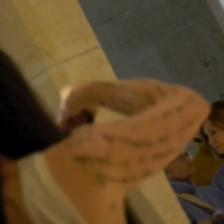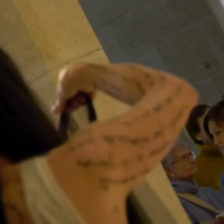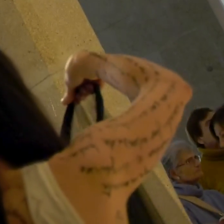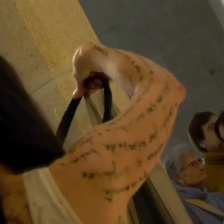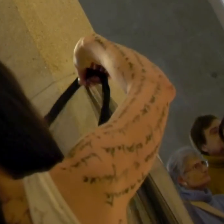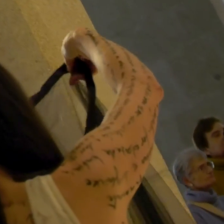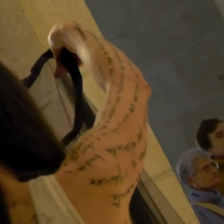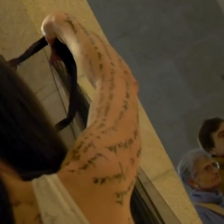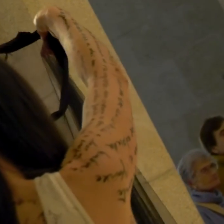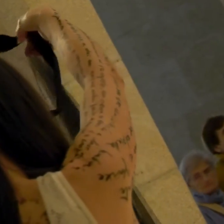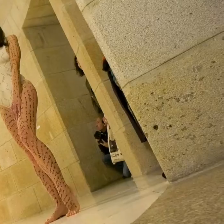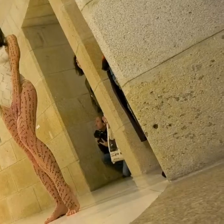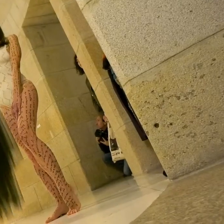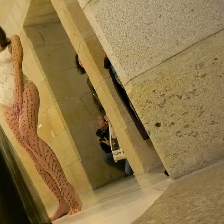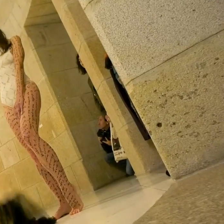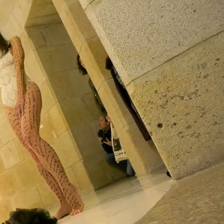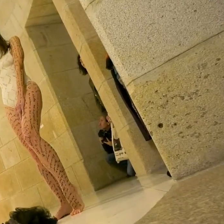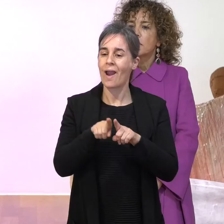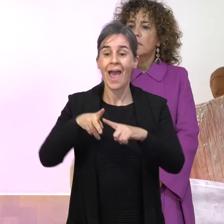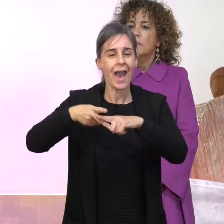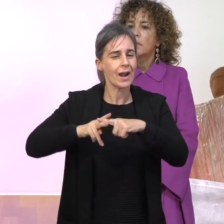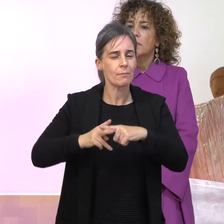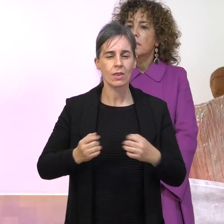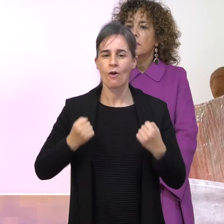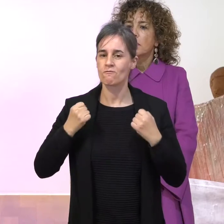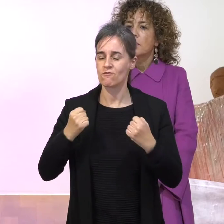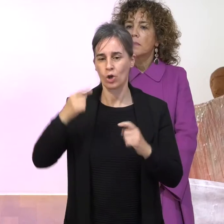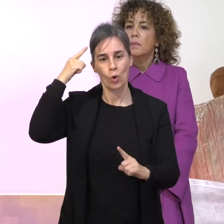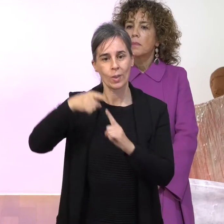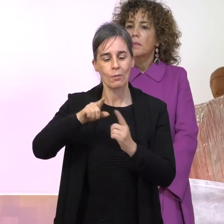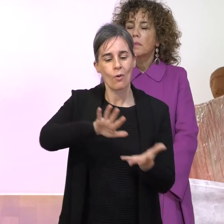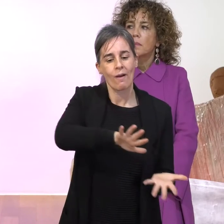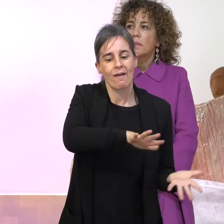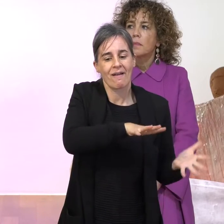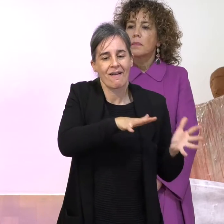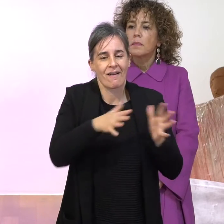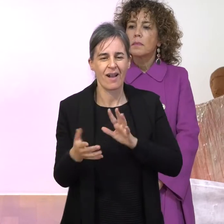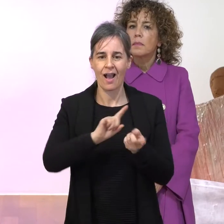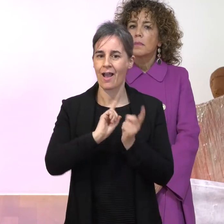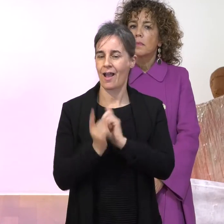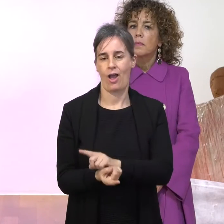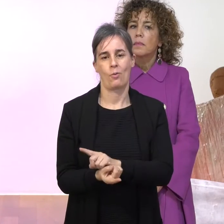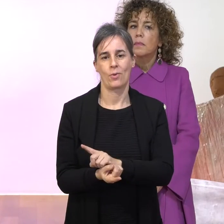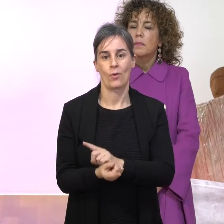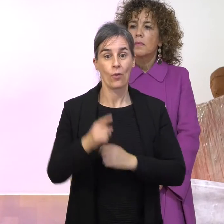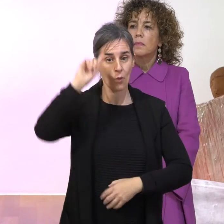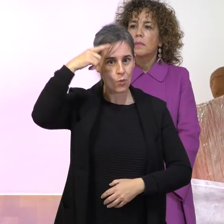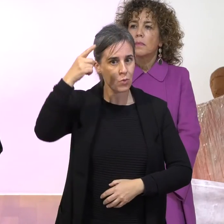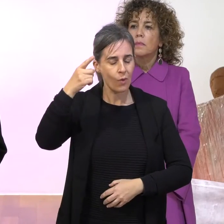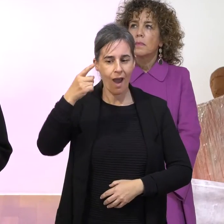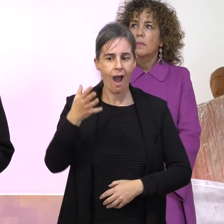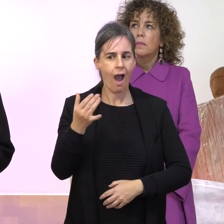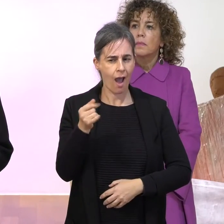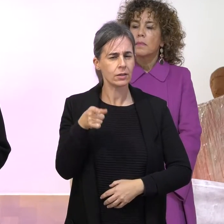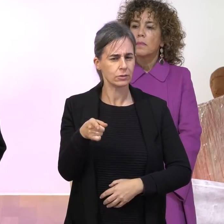A cultura é un instrumento potentísimo de cambio. A cultura ten unha enorme